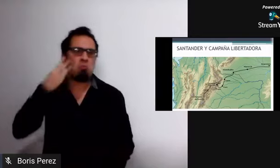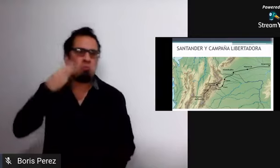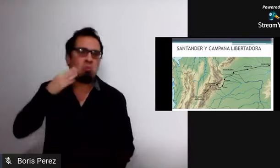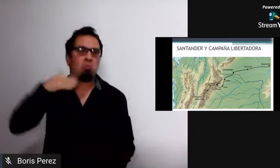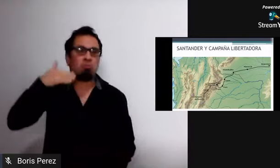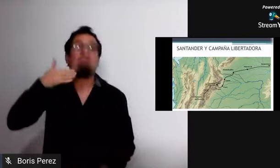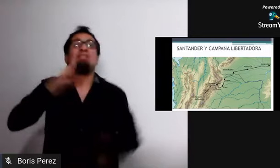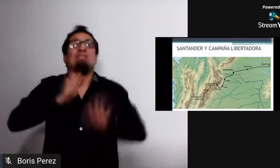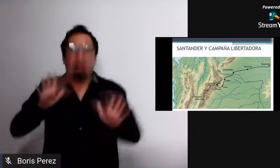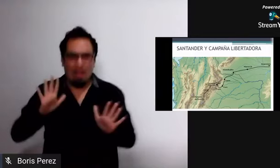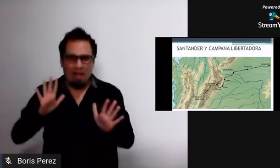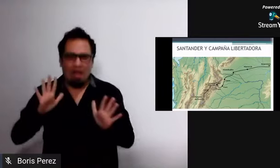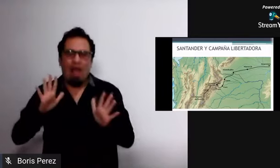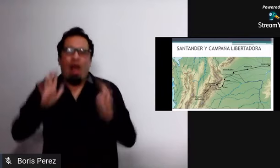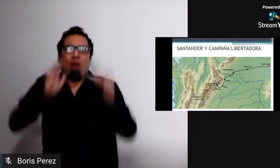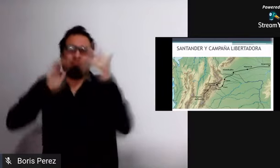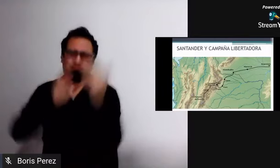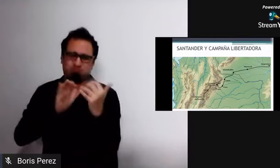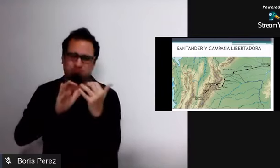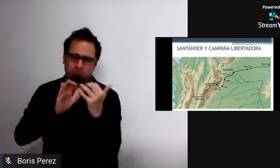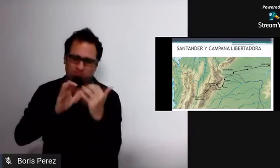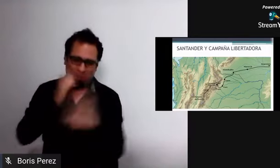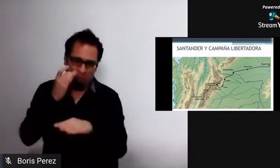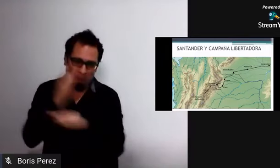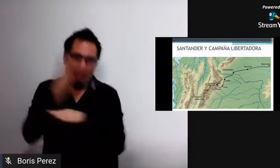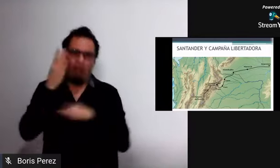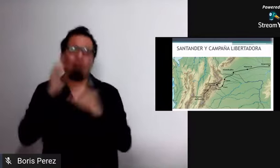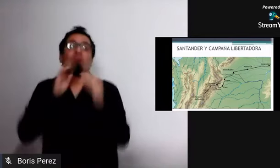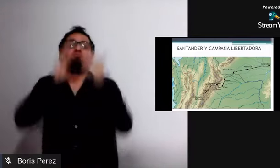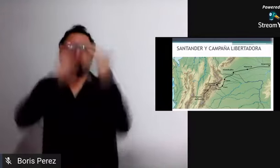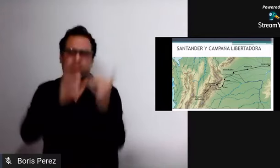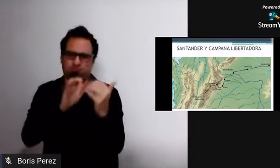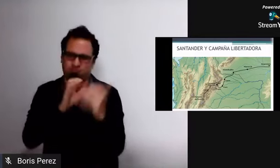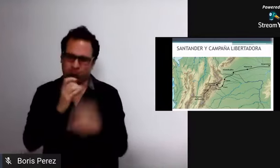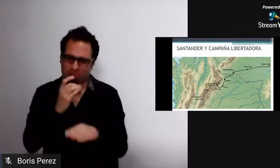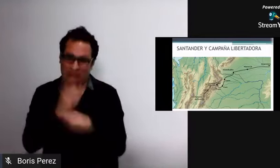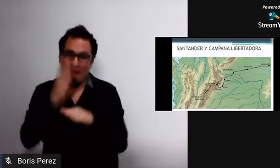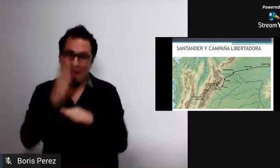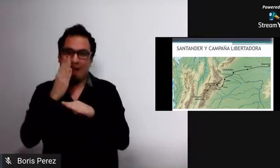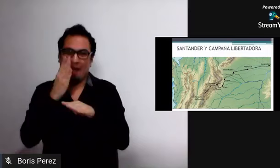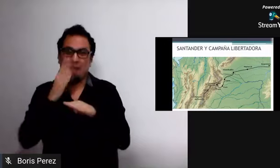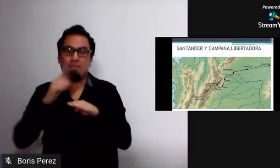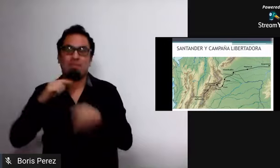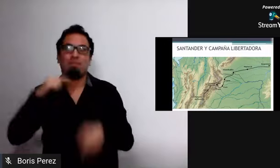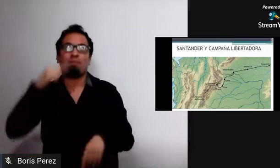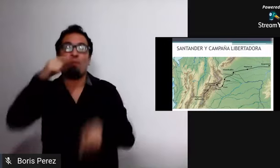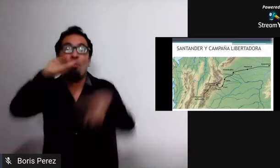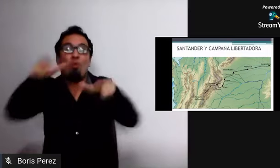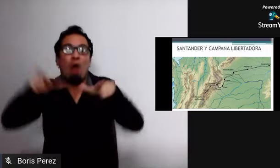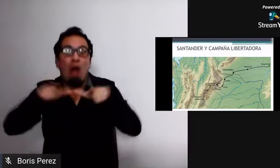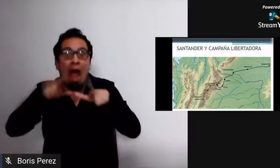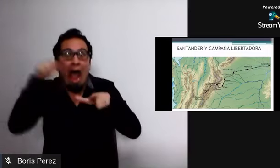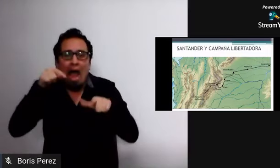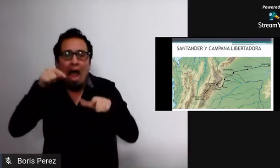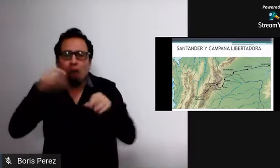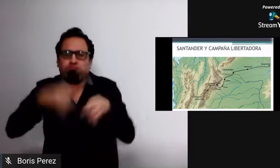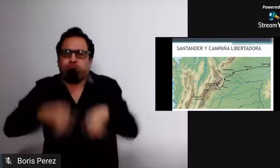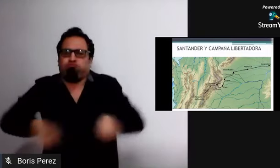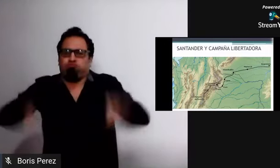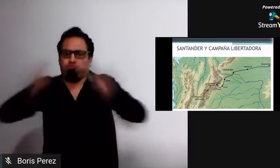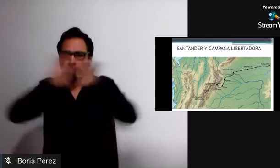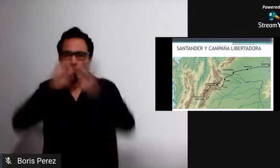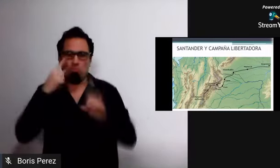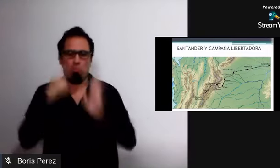alimentos y los ayudan a recobrar energía. 3 días después ellos continúan con la guerra, la